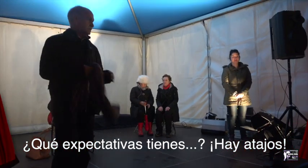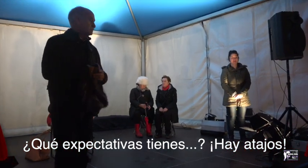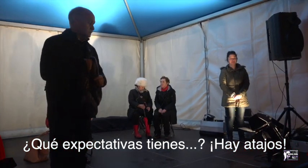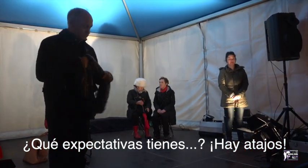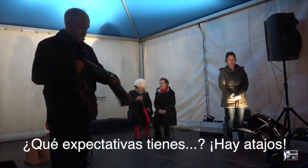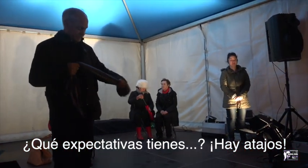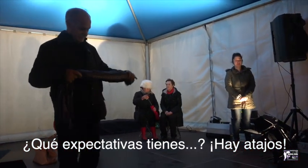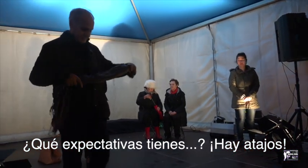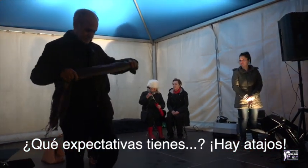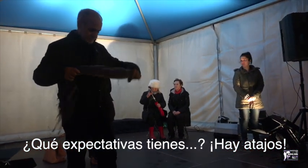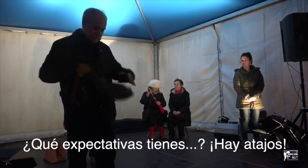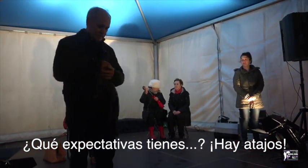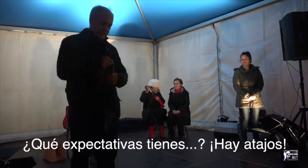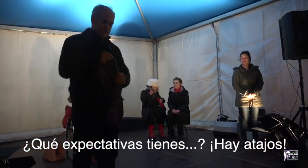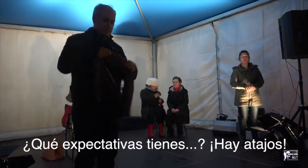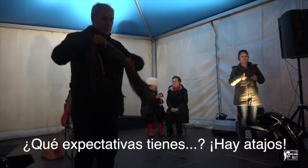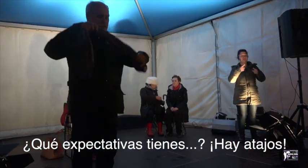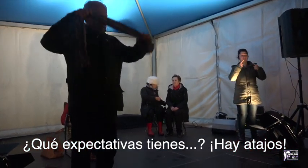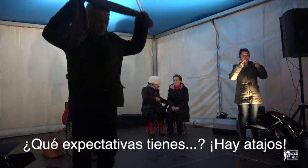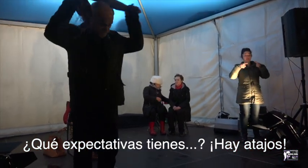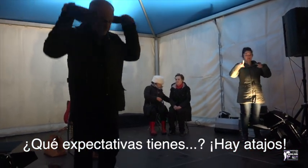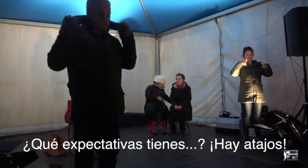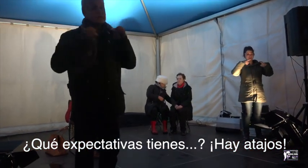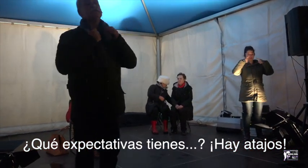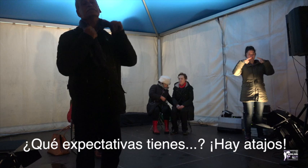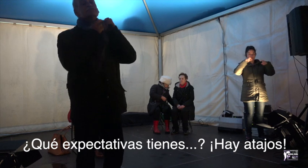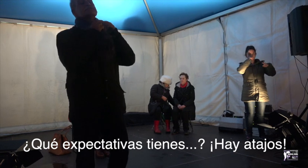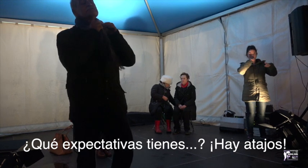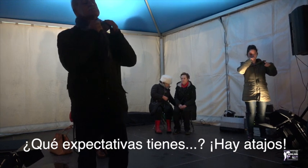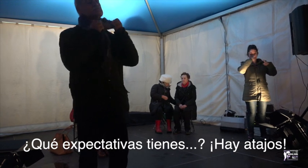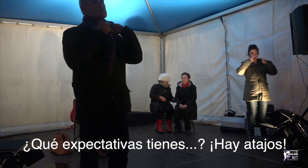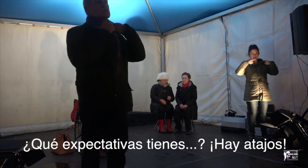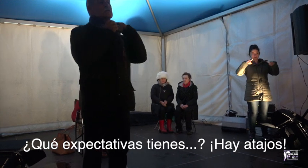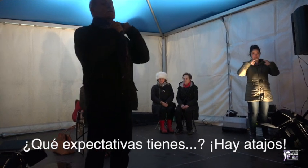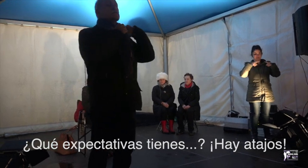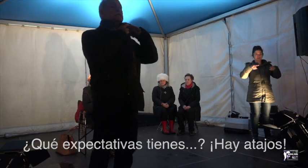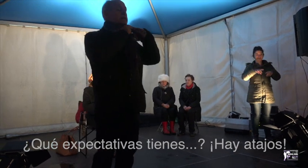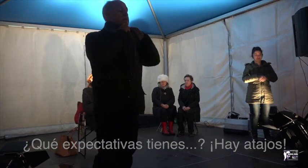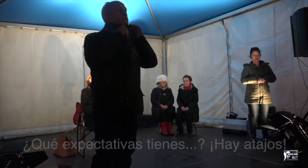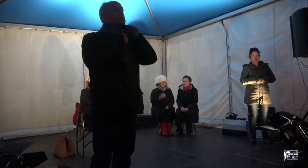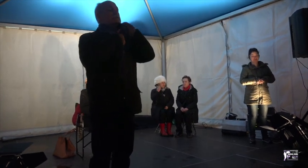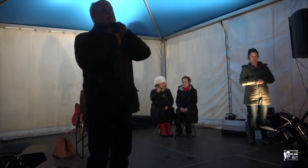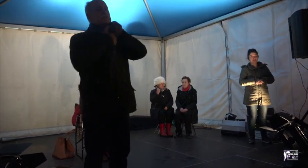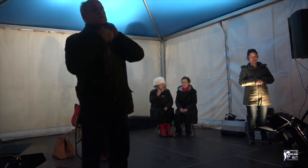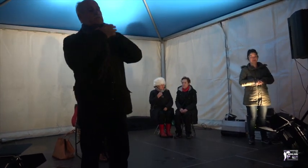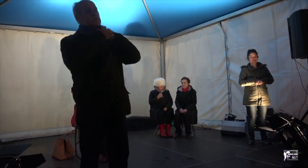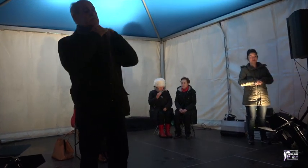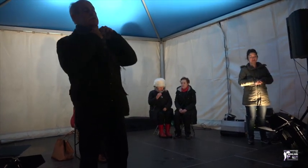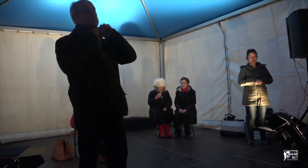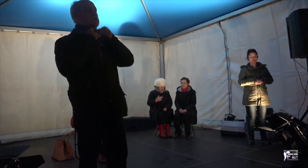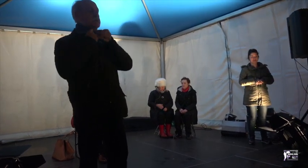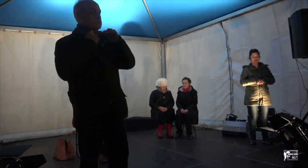No te asombres si te digo lo que fuiste, hermano. Una ingrata con